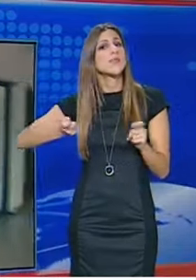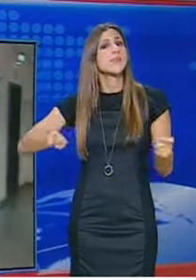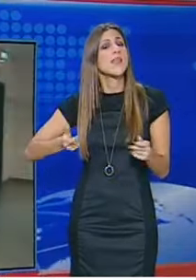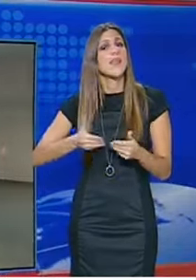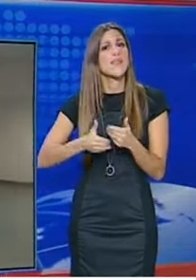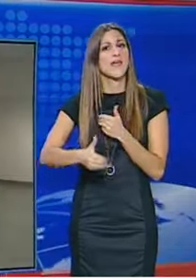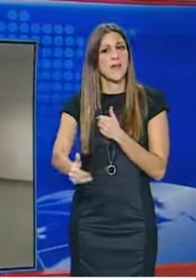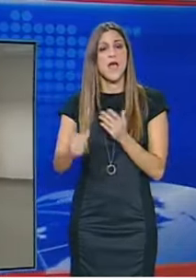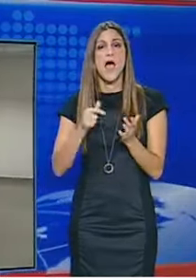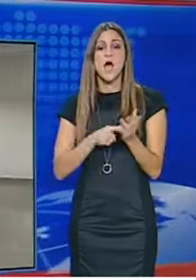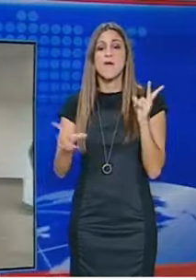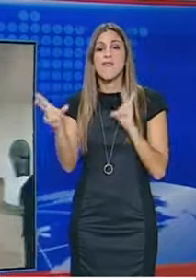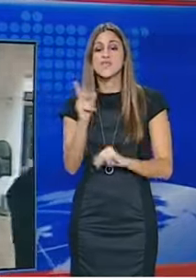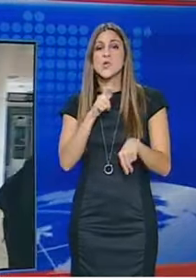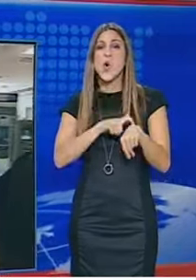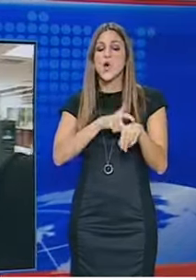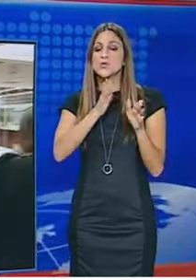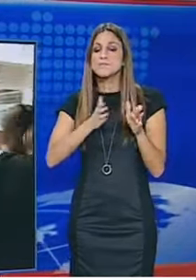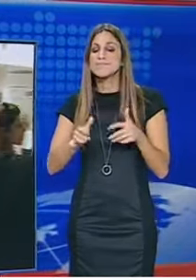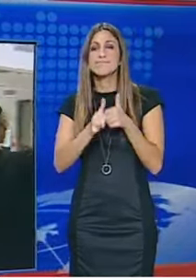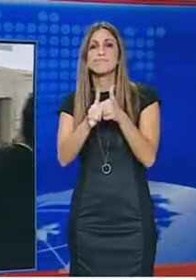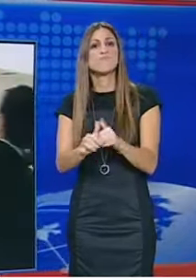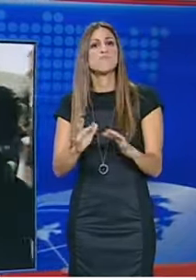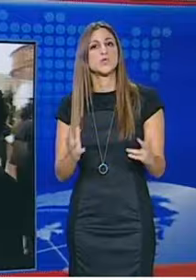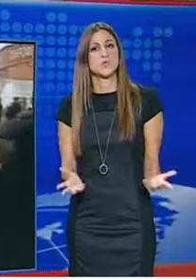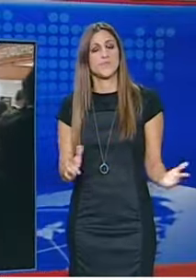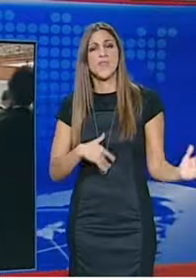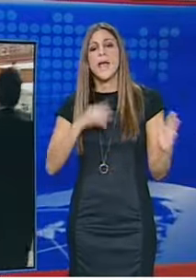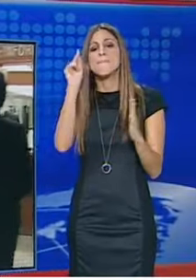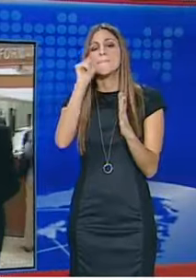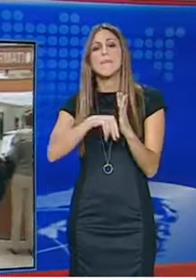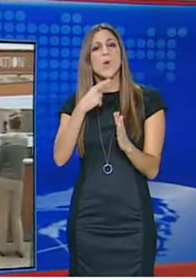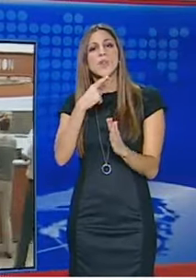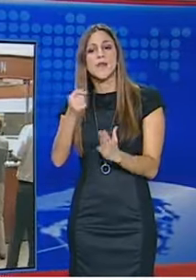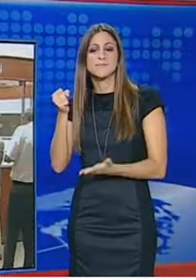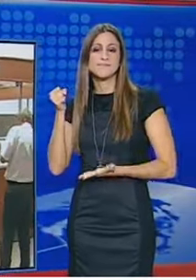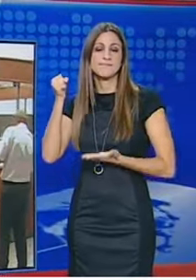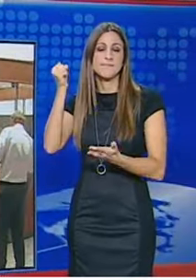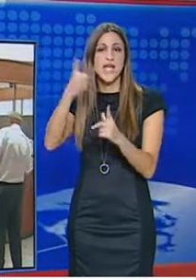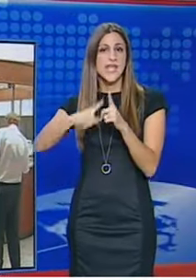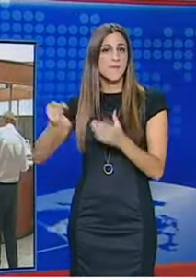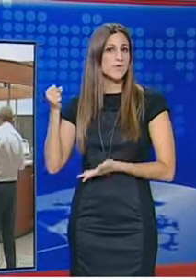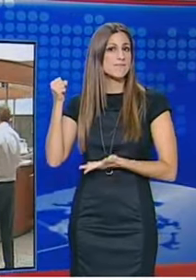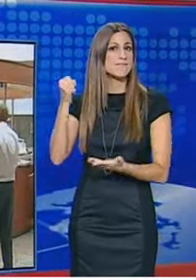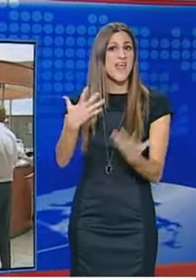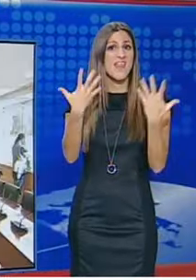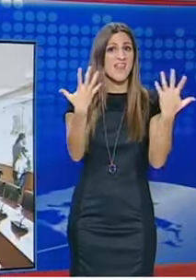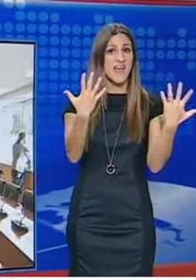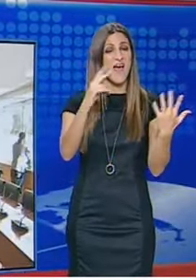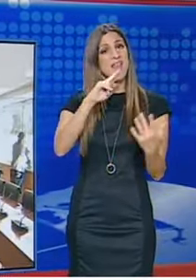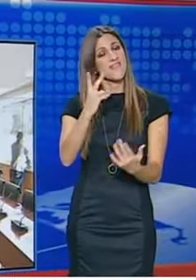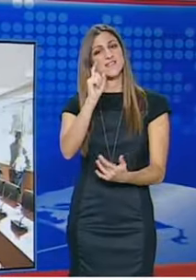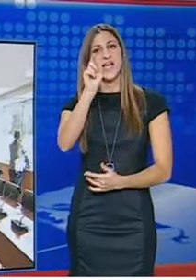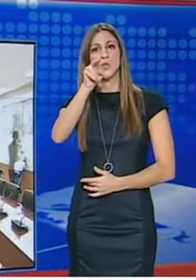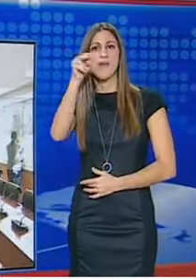καθοριστούν και τα χρονοδιαγράμματα για την υλοποίησή του στο μνημόνιο αναφέρεται ότι η στήριξη θα φτάσει μέχρι 10 δισεκατομμύρια ευρώ με τις